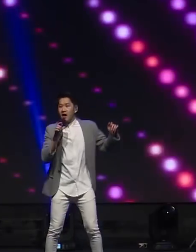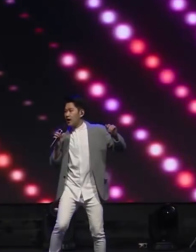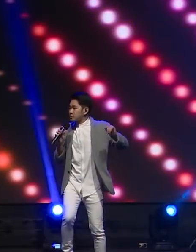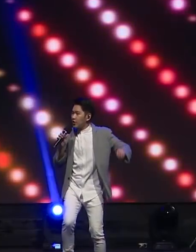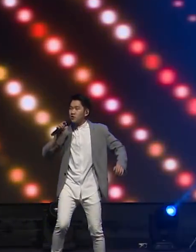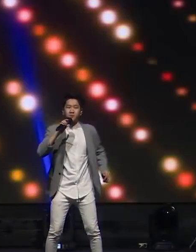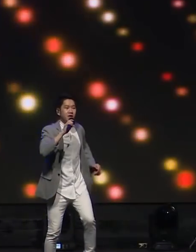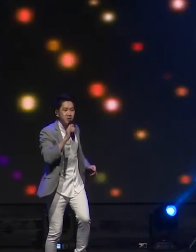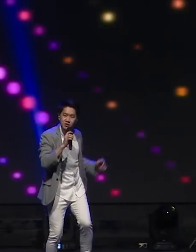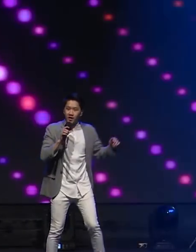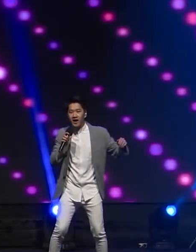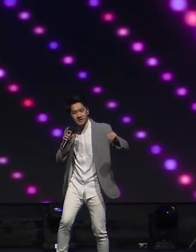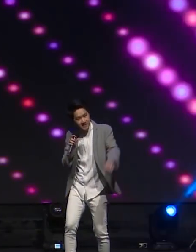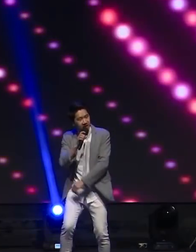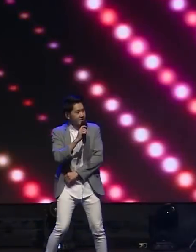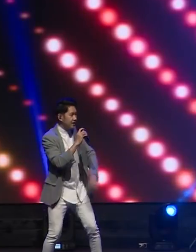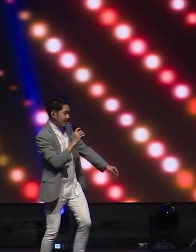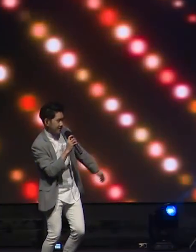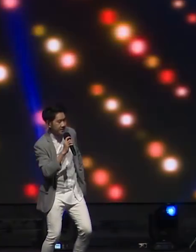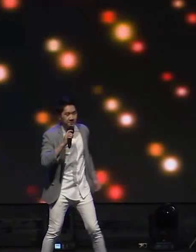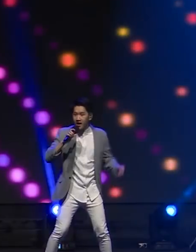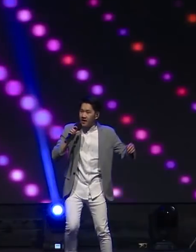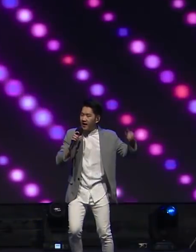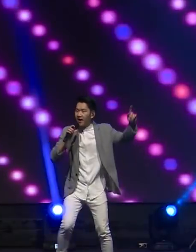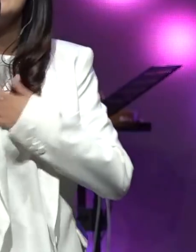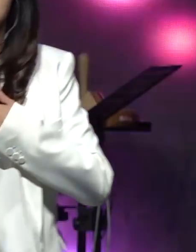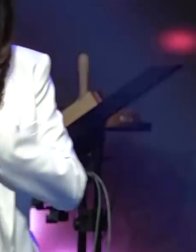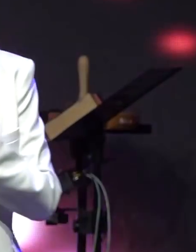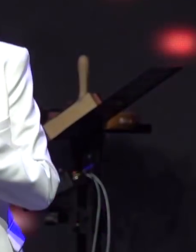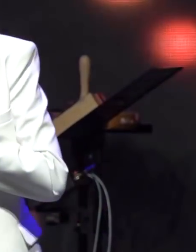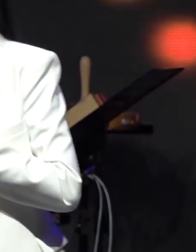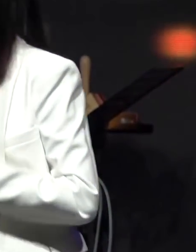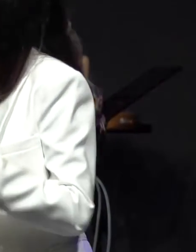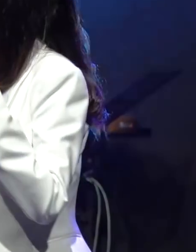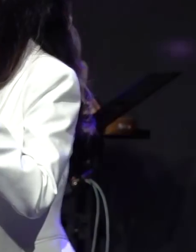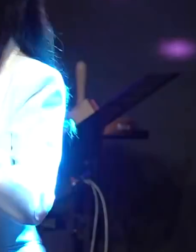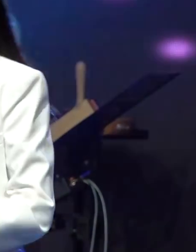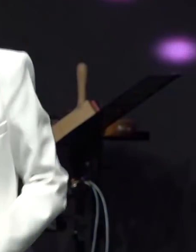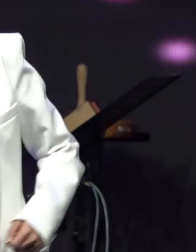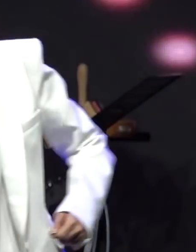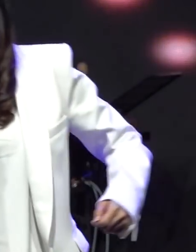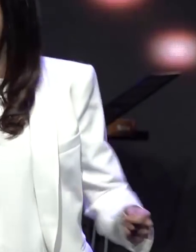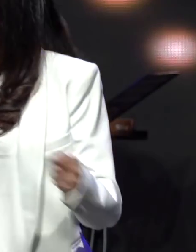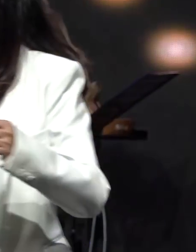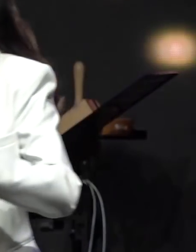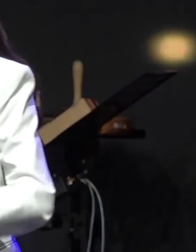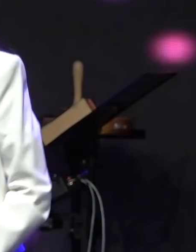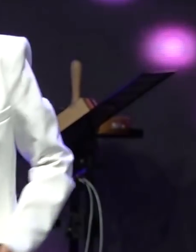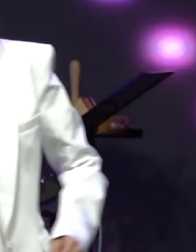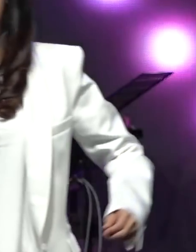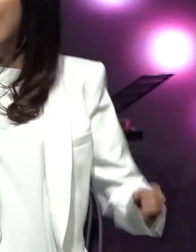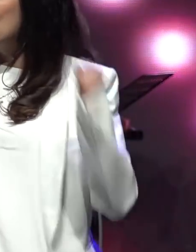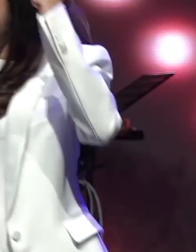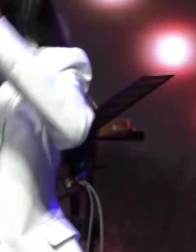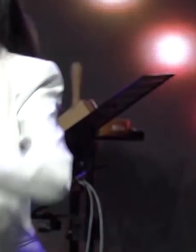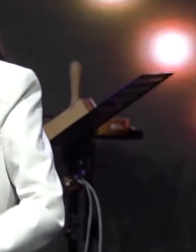rejoice as your spirit dwells in me. And I will laugh, I will dance,